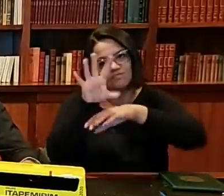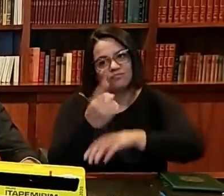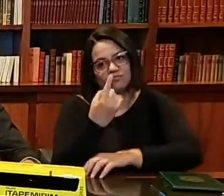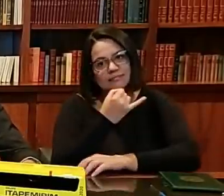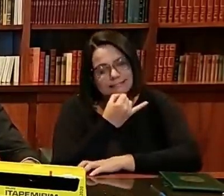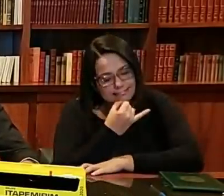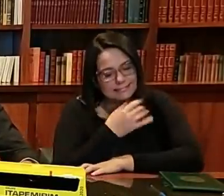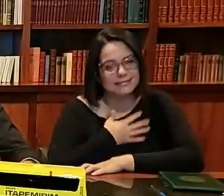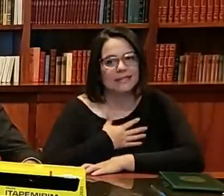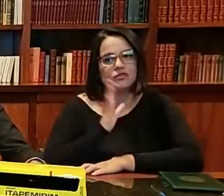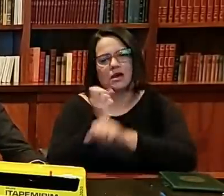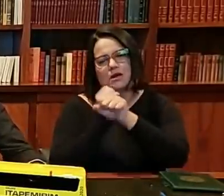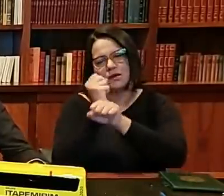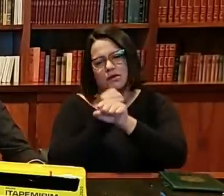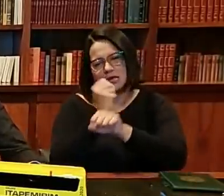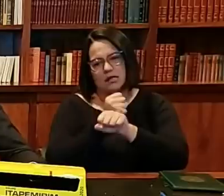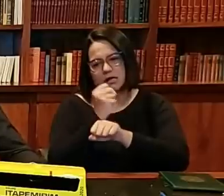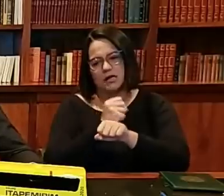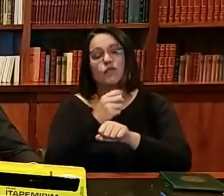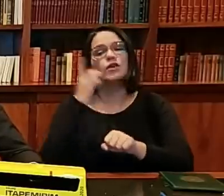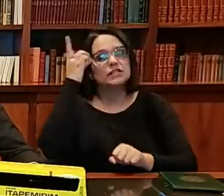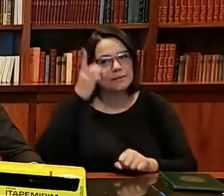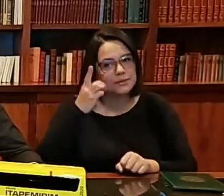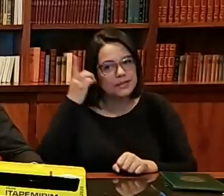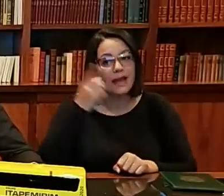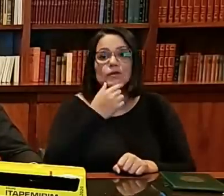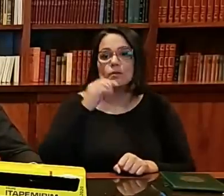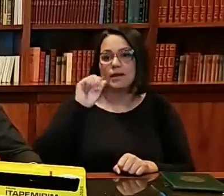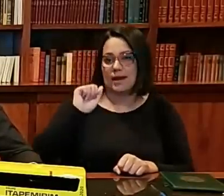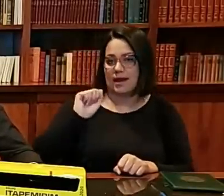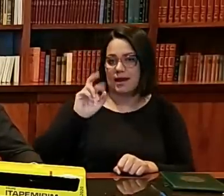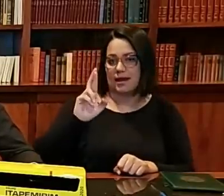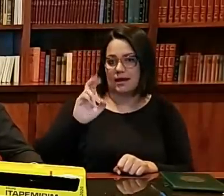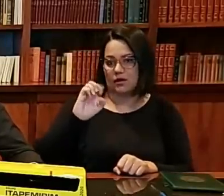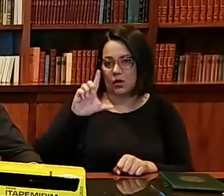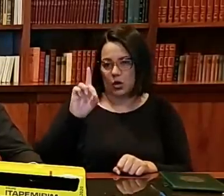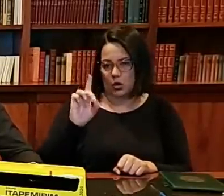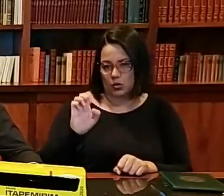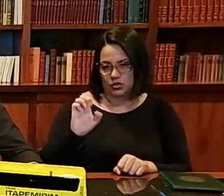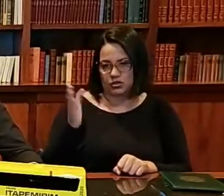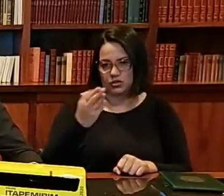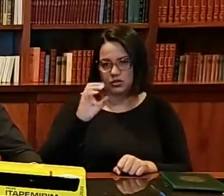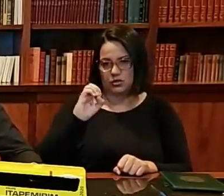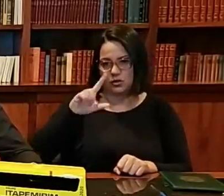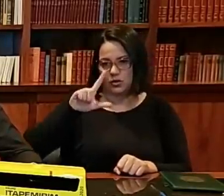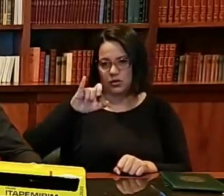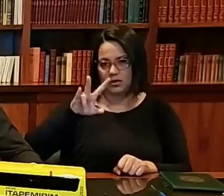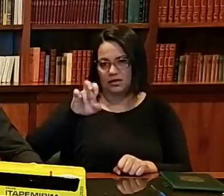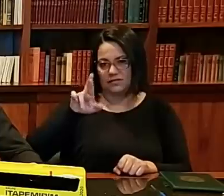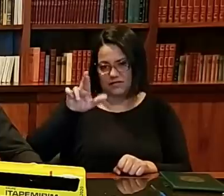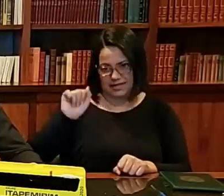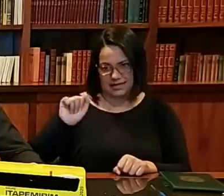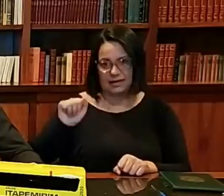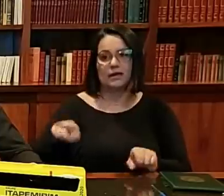que fui parlamentar por muito tempo, fui deputado Haroldo Oliveira, depois de concorrer juntamente com meu filho,